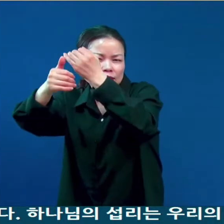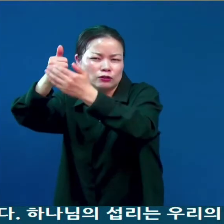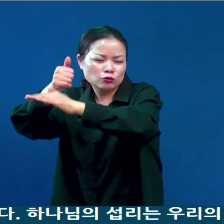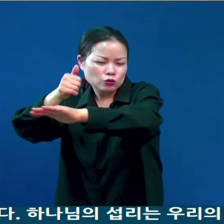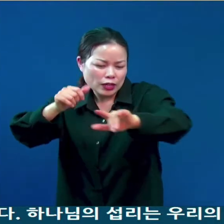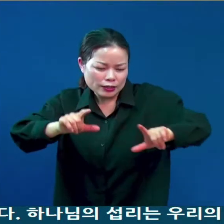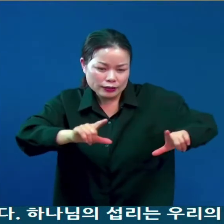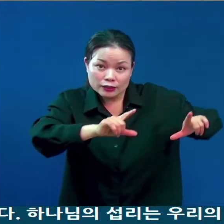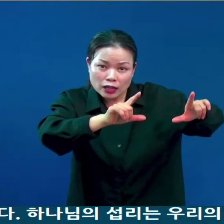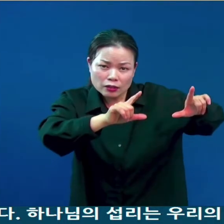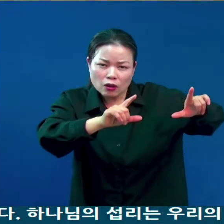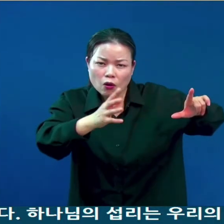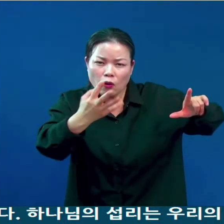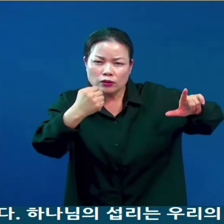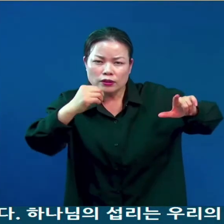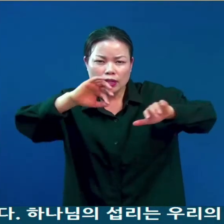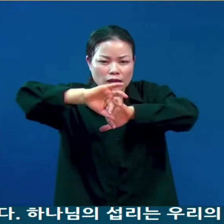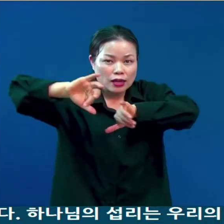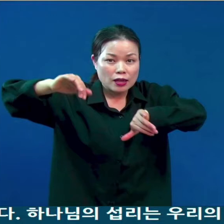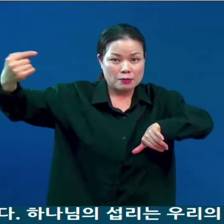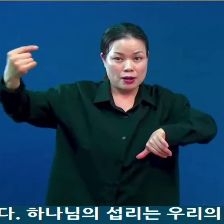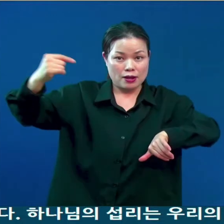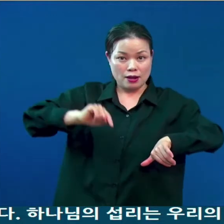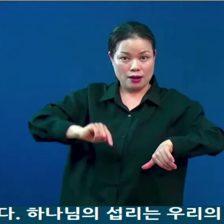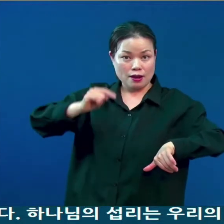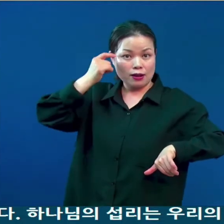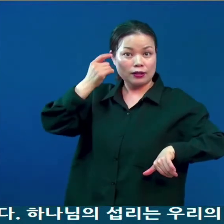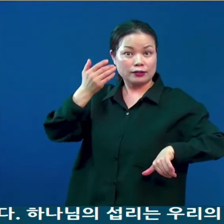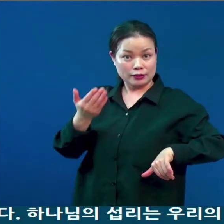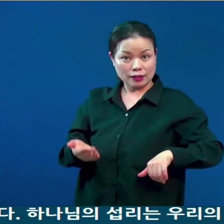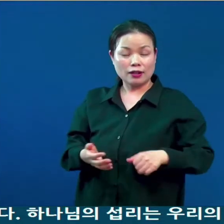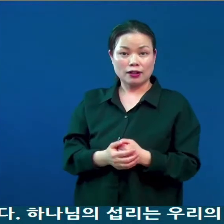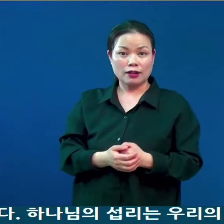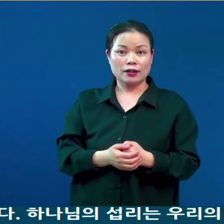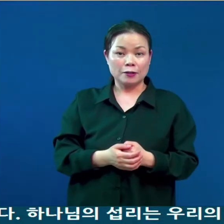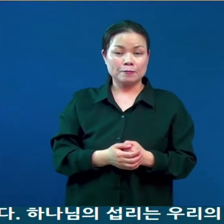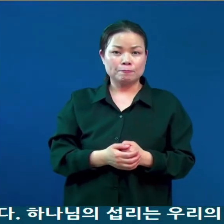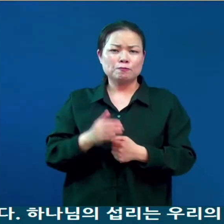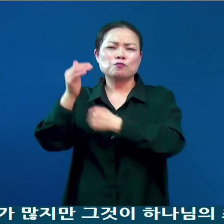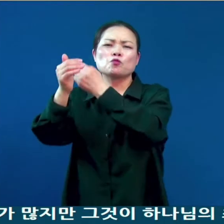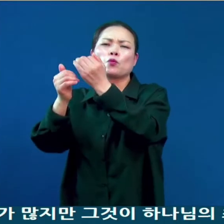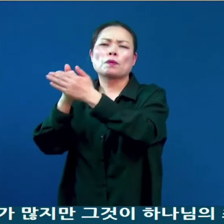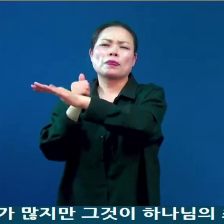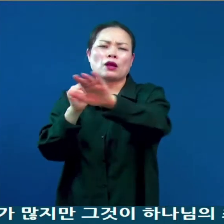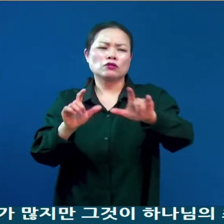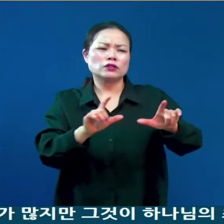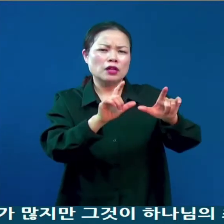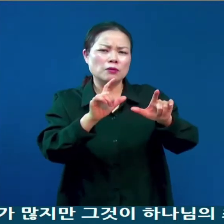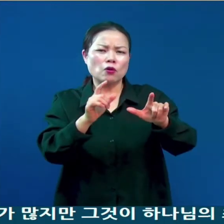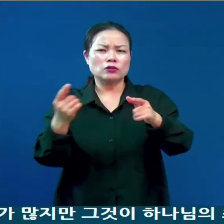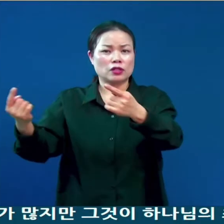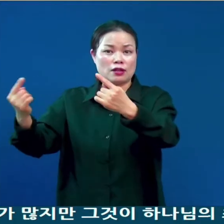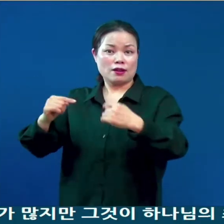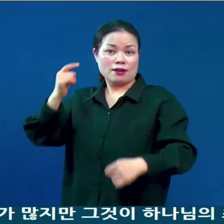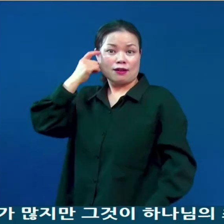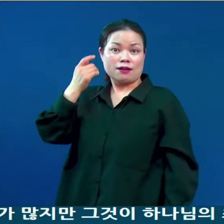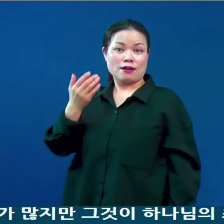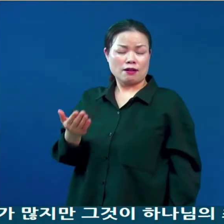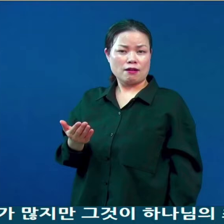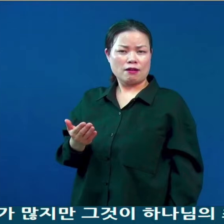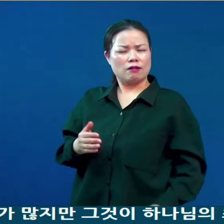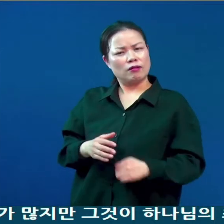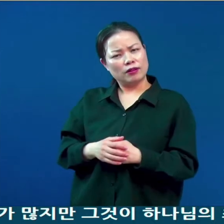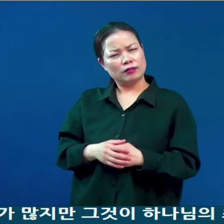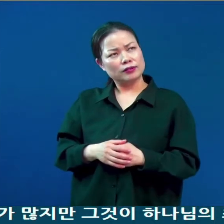우리의 삶에 언제 개입하시는가, 우리가 말씀을 통해서 듣습니다. 여러분, 하나님께서 우리의 삶에 언제 개입하실까요? 어쩔